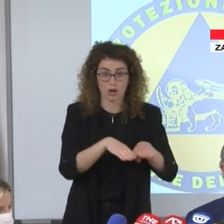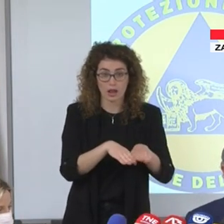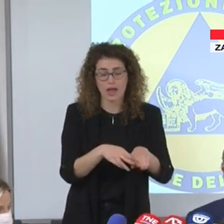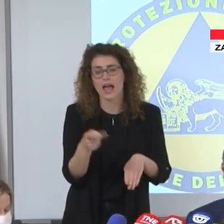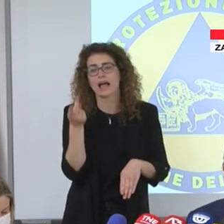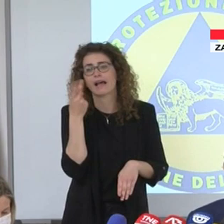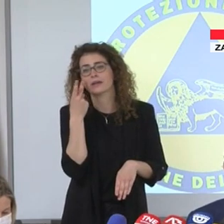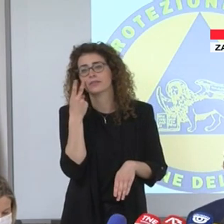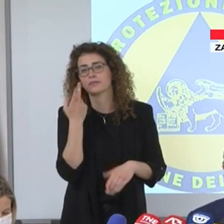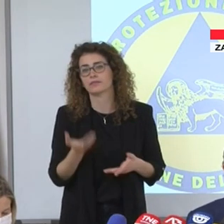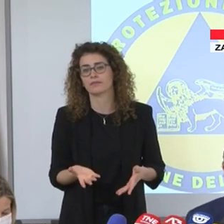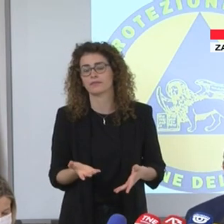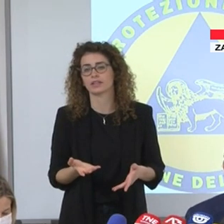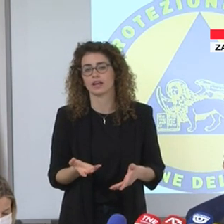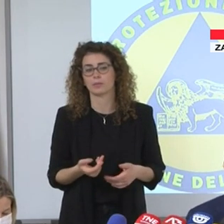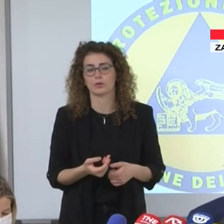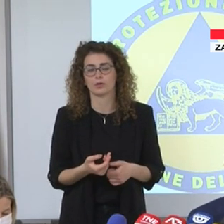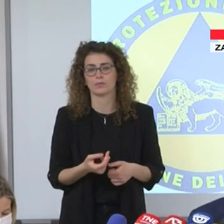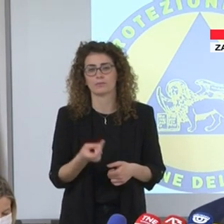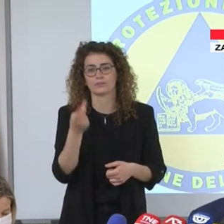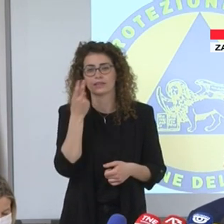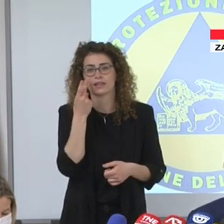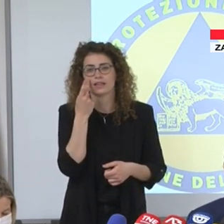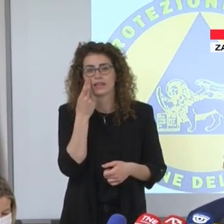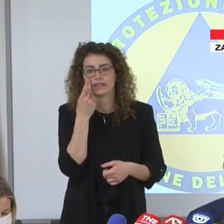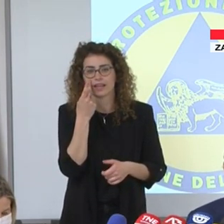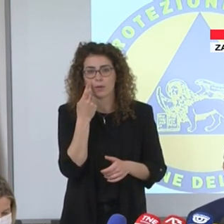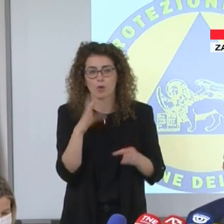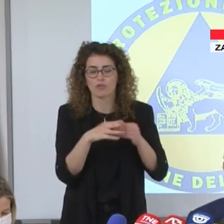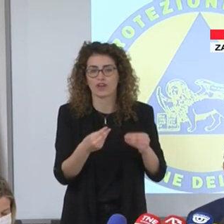riconosce del cioè cosa mi ha fatto.